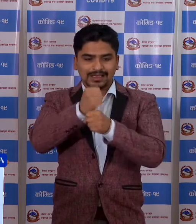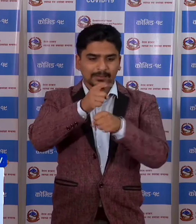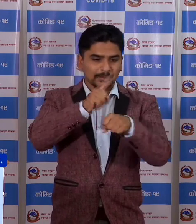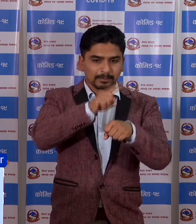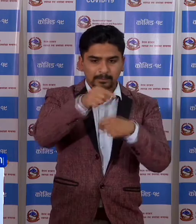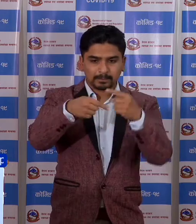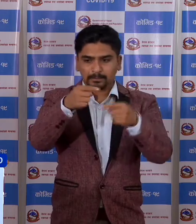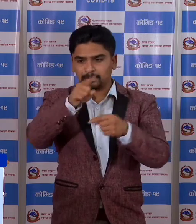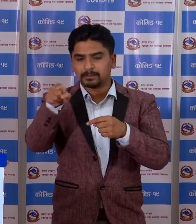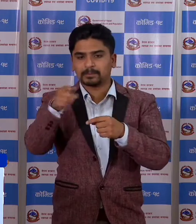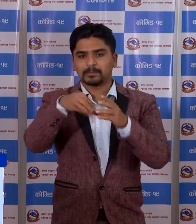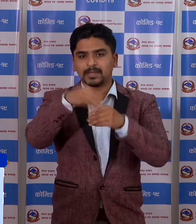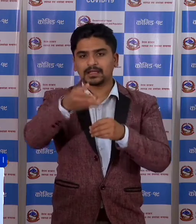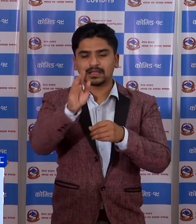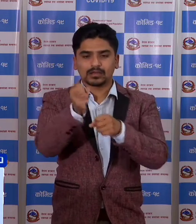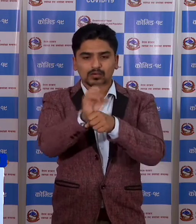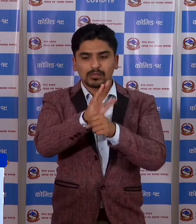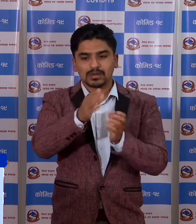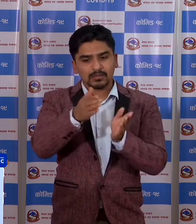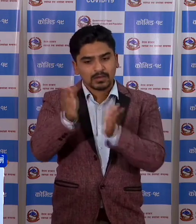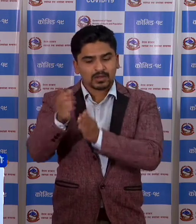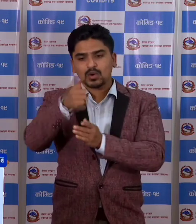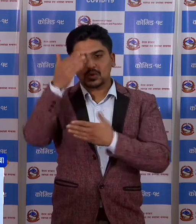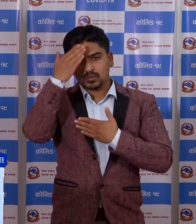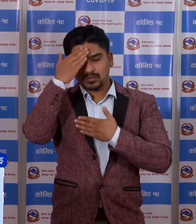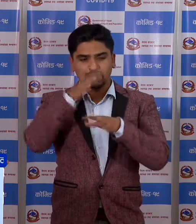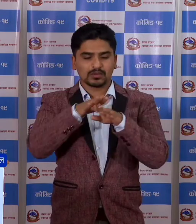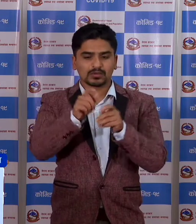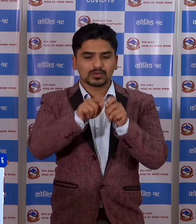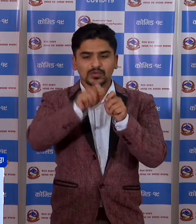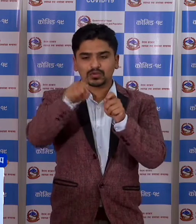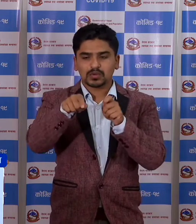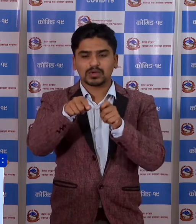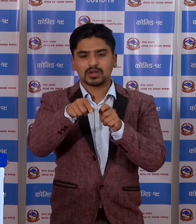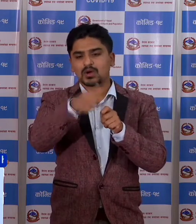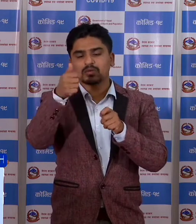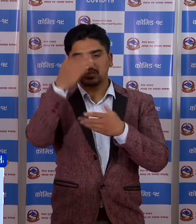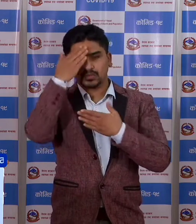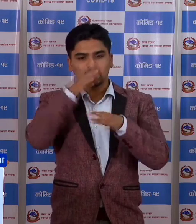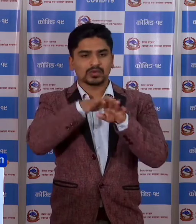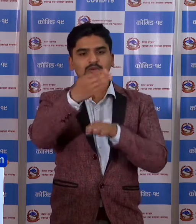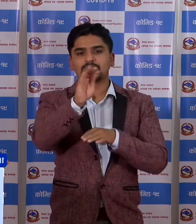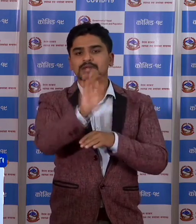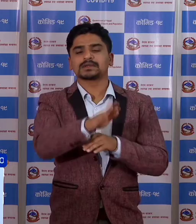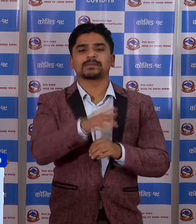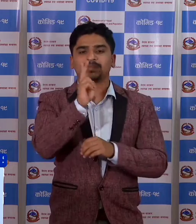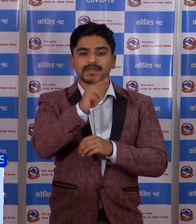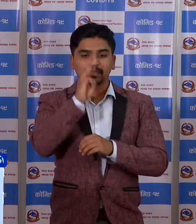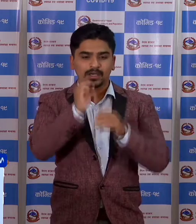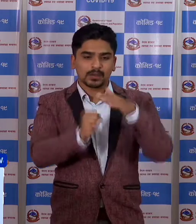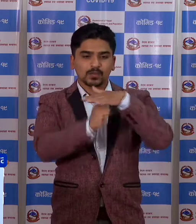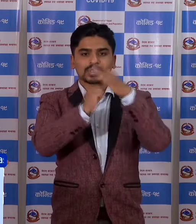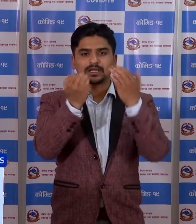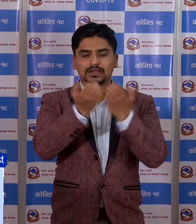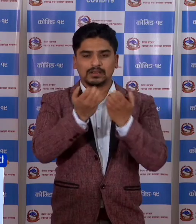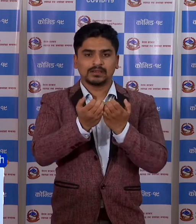सिलसिलामा बाहिर जाँदा कोभिड बाहेक अरू खालका रोगहरू, सरुवा तथा ट्रपिकल रोगहरू हुन सक्ने अवस्था छ। यसमा मुख्य